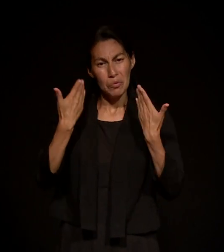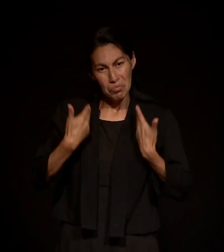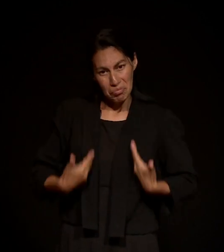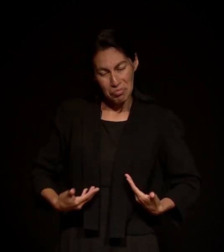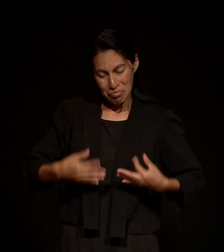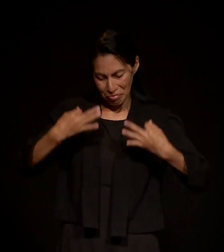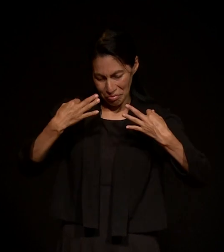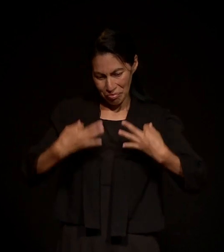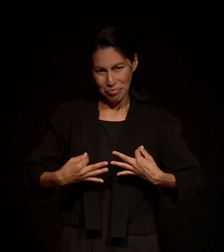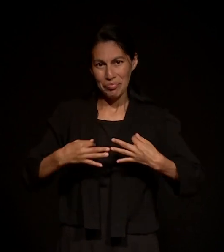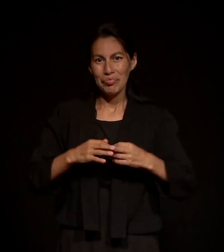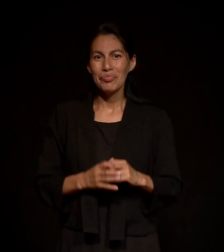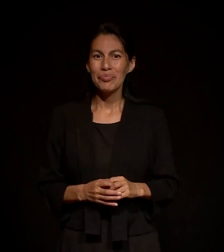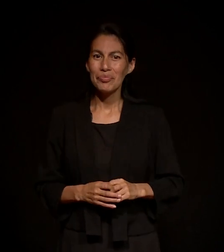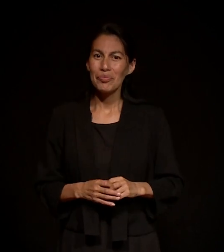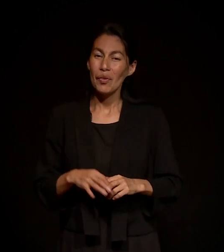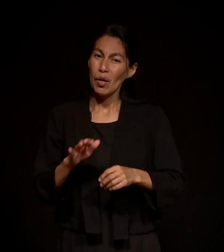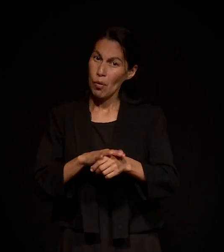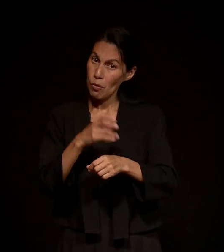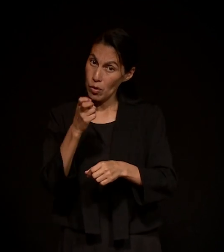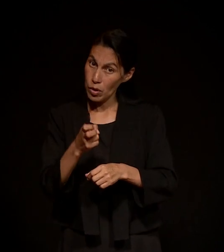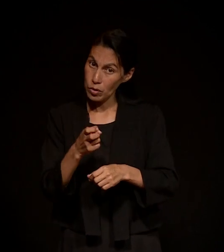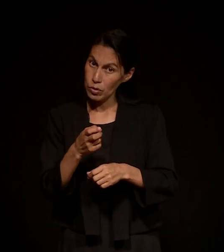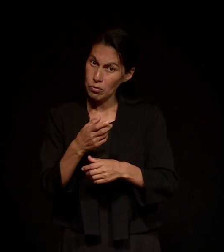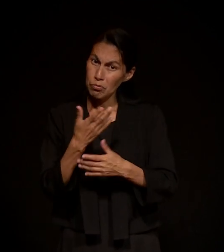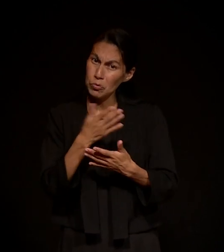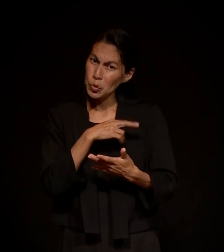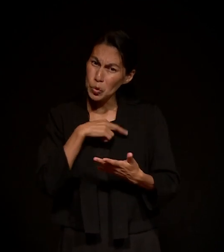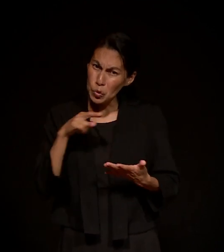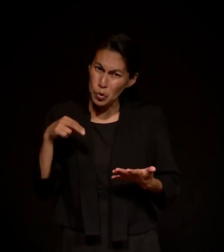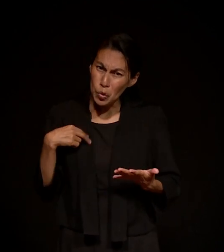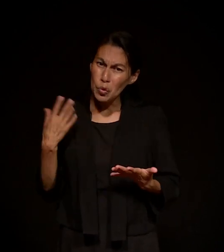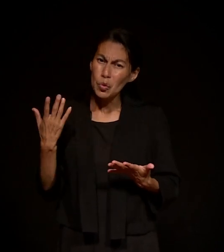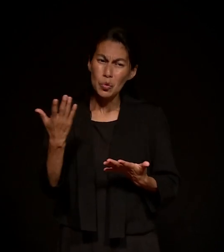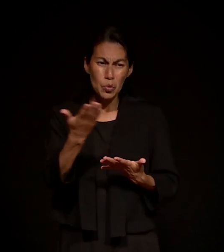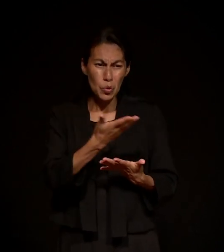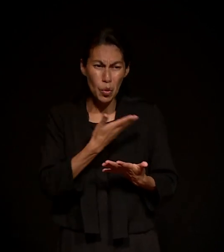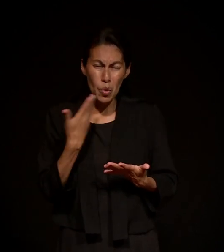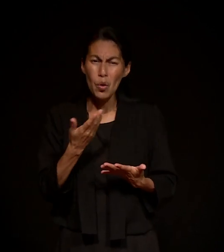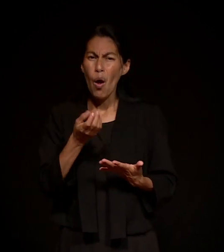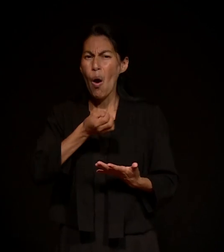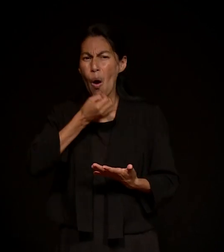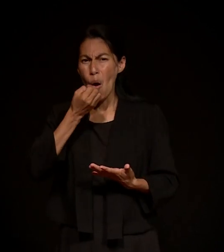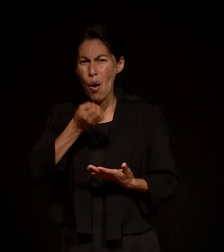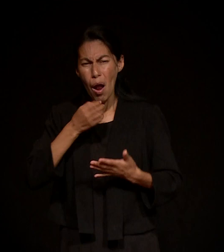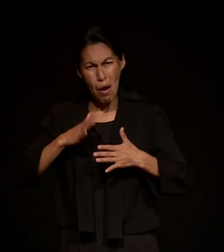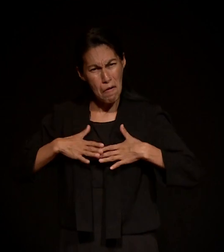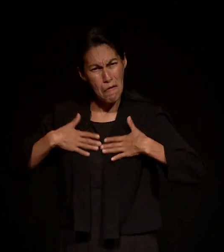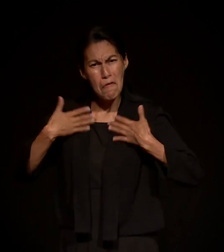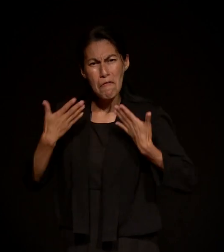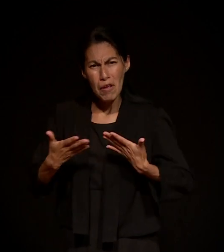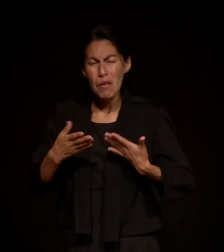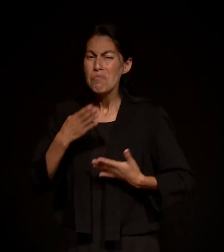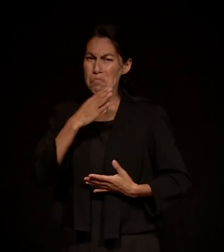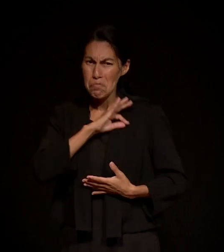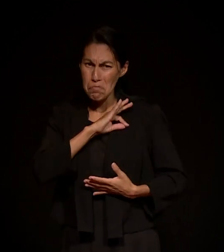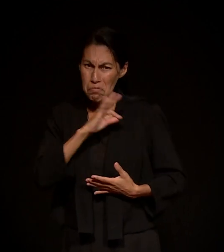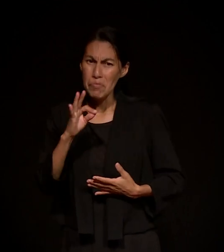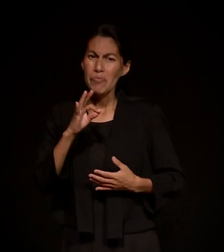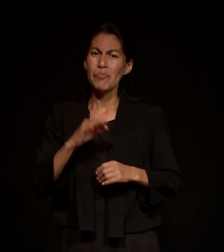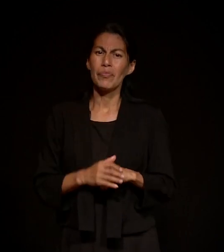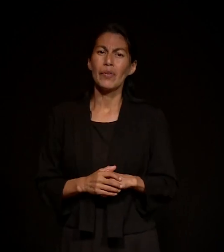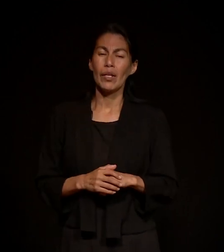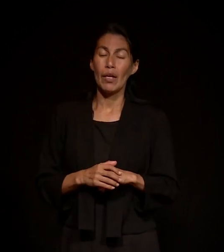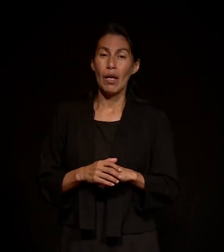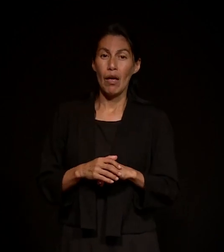Qué maravilloso. Por eso nosotros podemos orar con confianza, porque Jesucristo ya